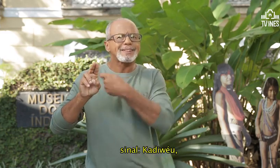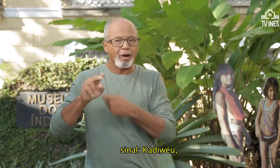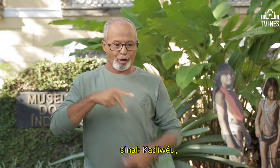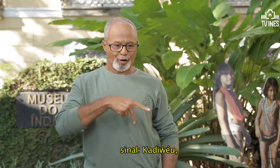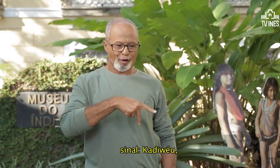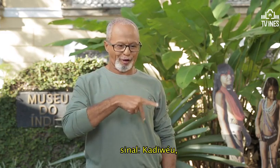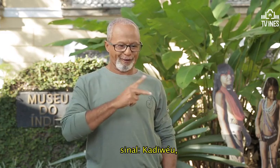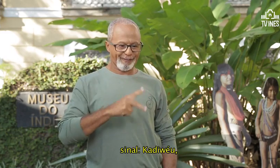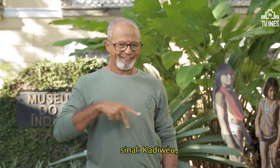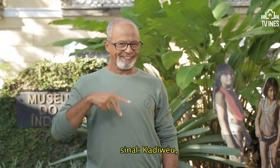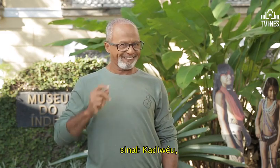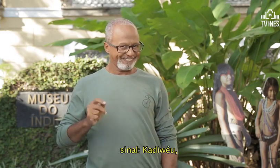sinal Cadiuel,